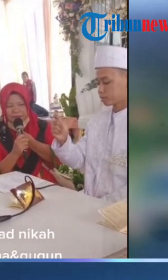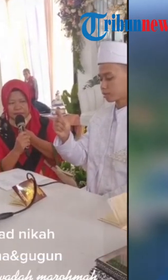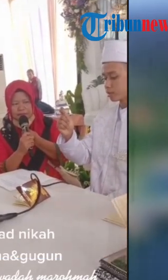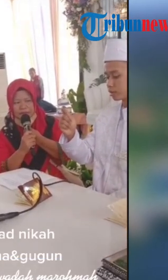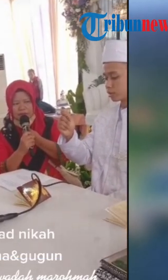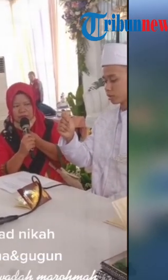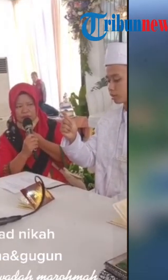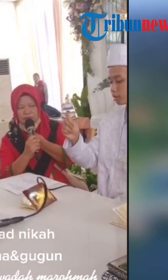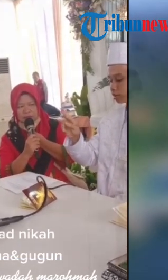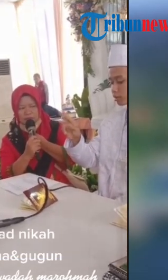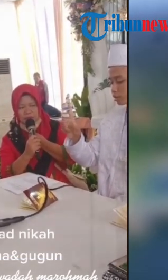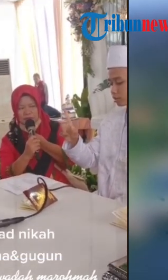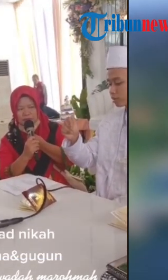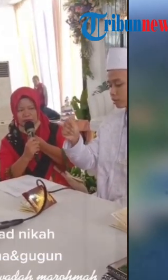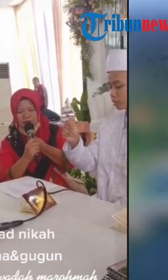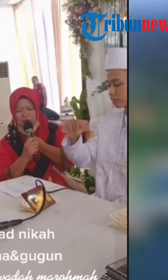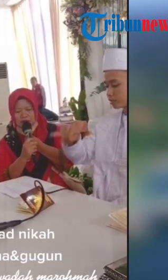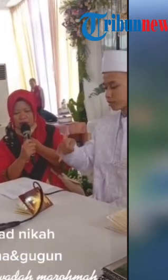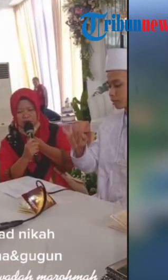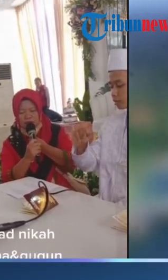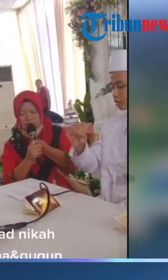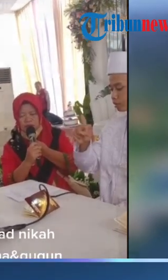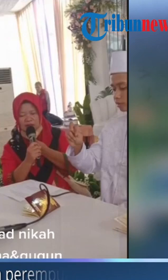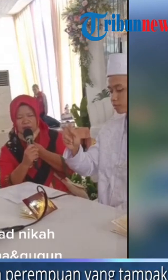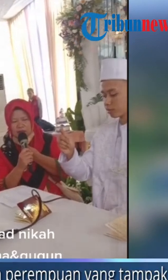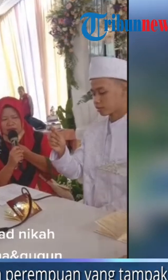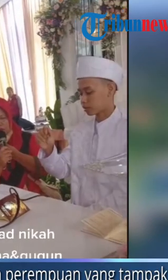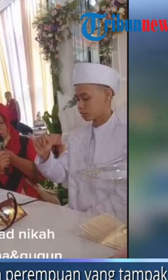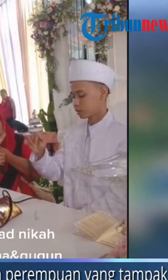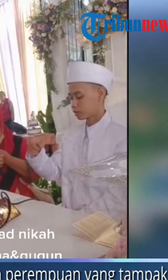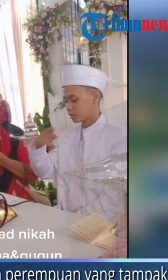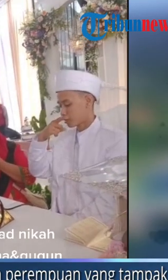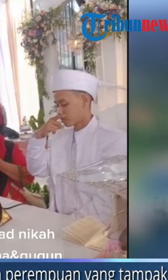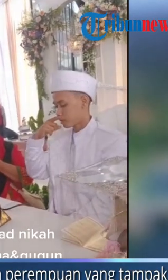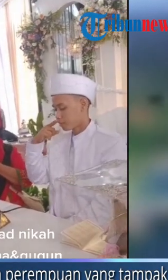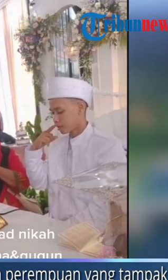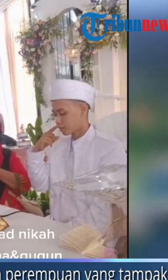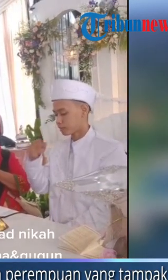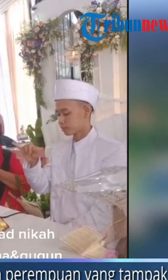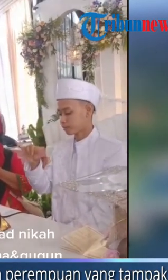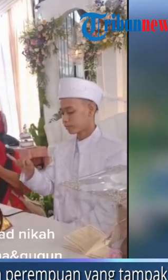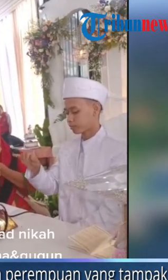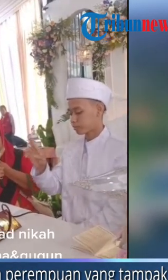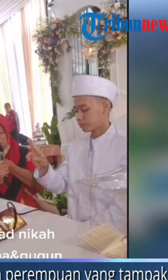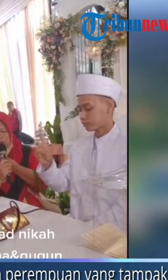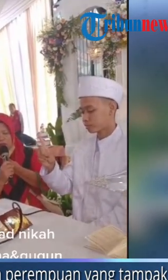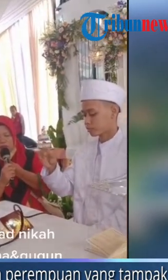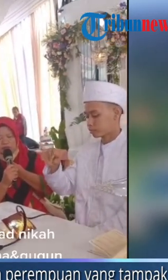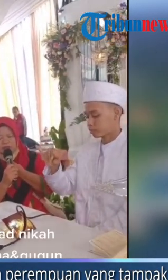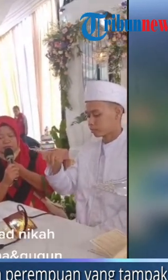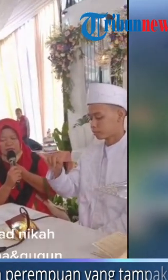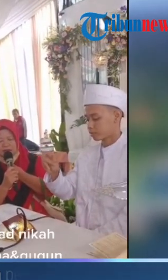membentuk sederet isyarat untuk memohon doa restu dari kedua orang tuanya sebelum membina rumah tangga dengan